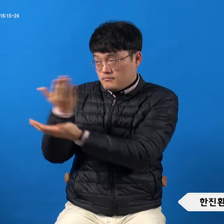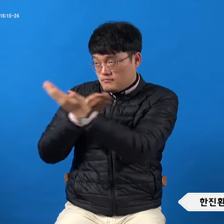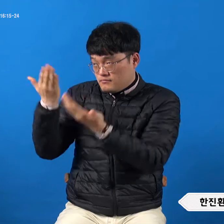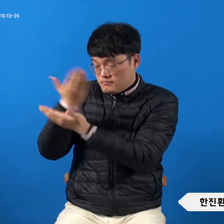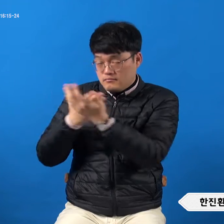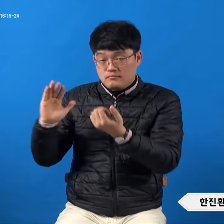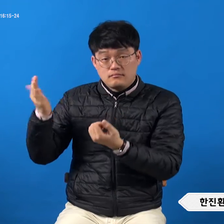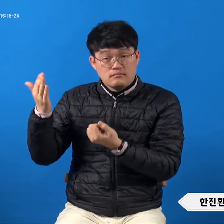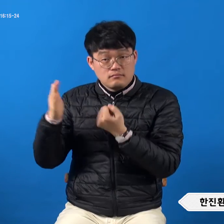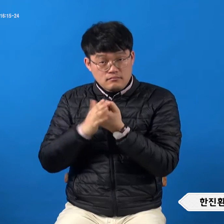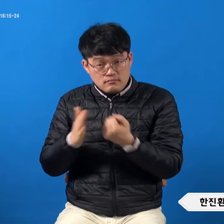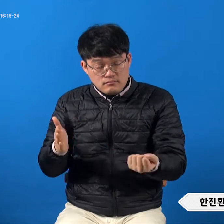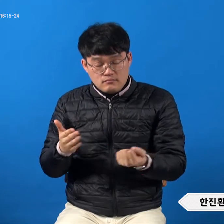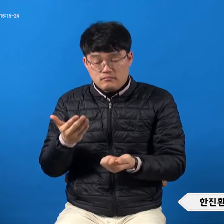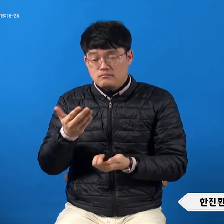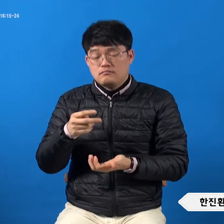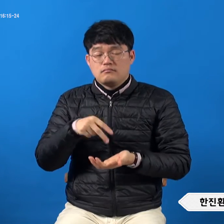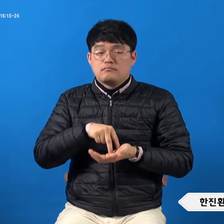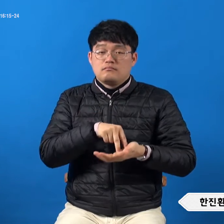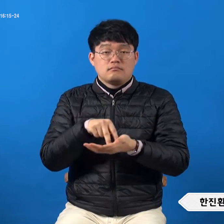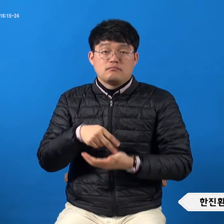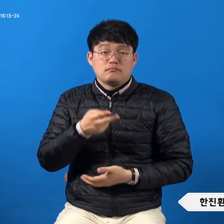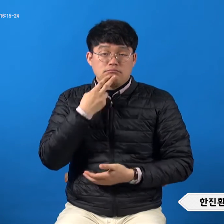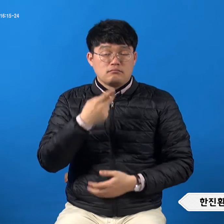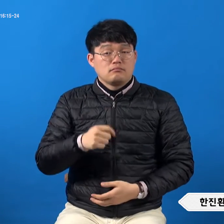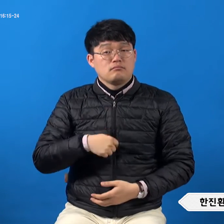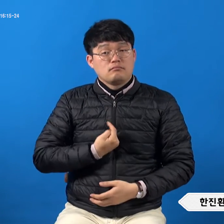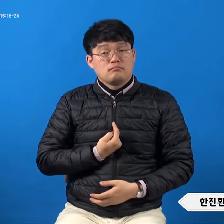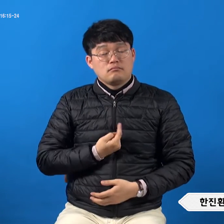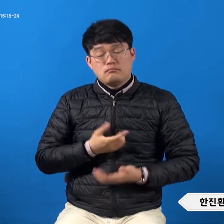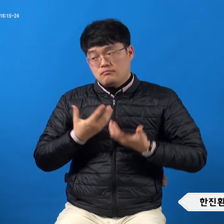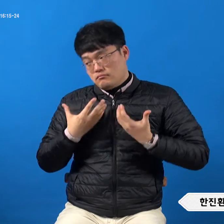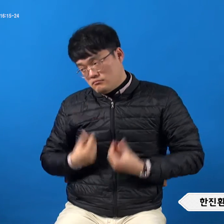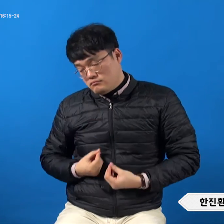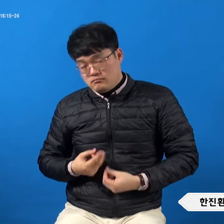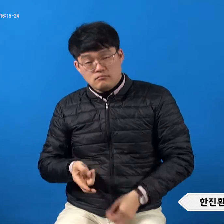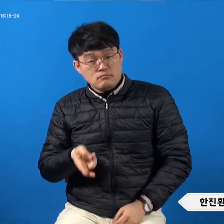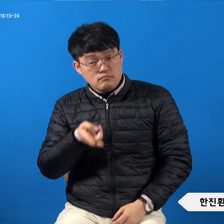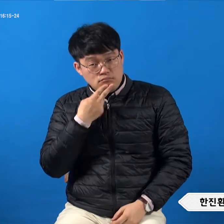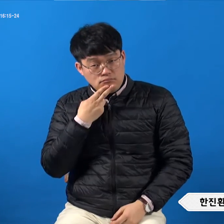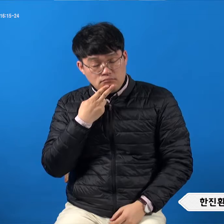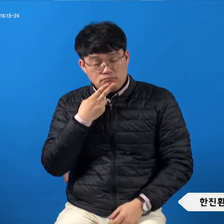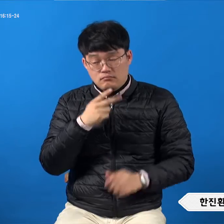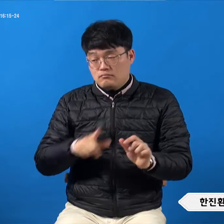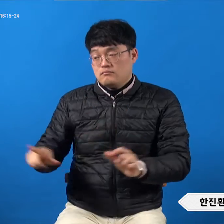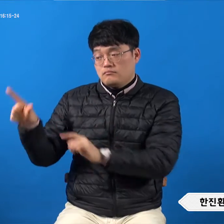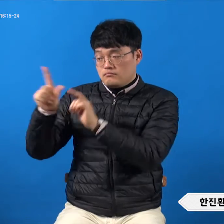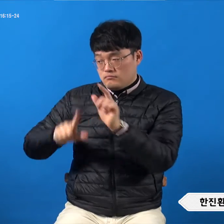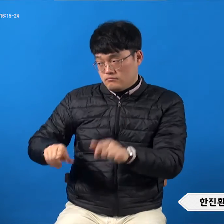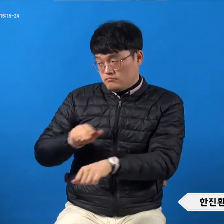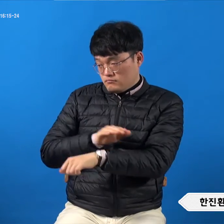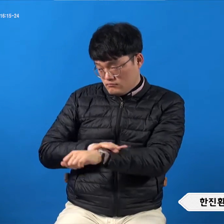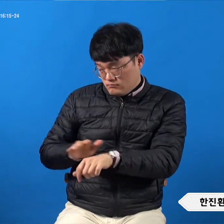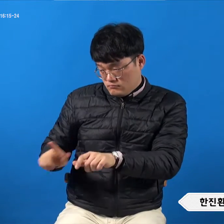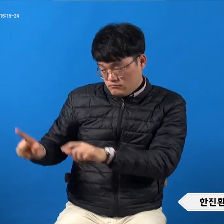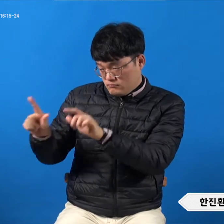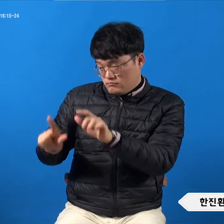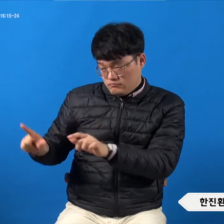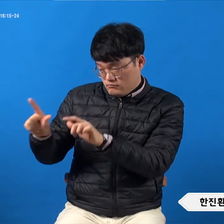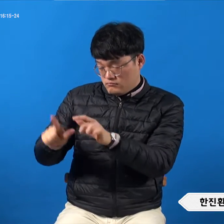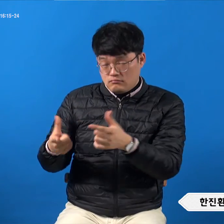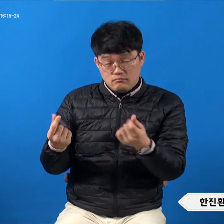가지면 되니까 전혀 외롭지도 않고 혼자 있어도 전혀 낙심할 이유도 없고 삶을 잘 영위할 것